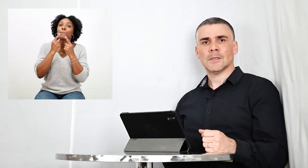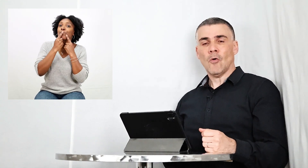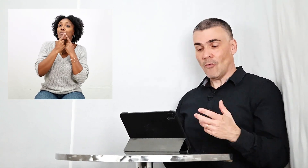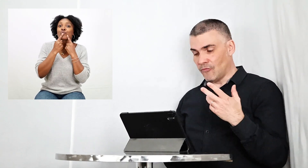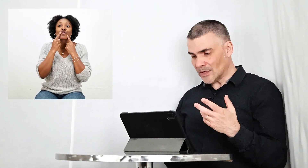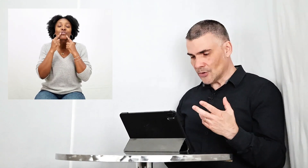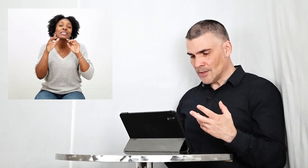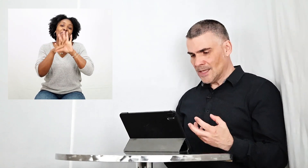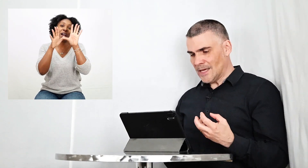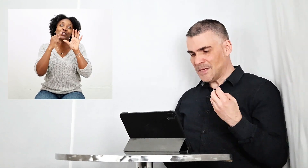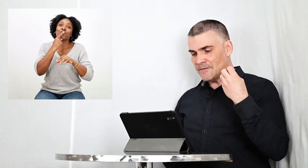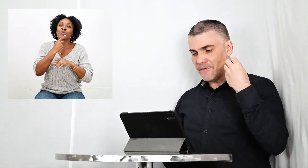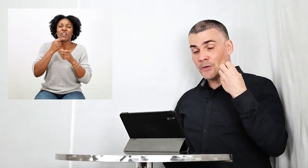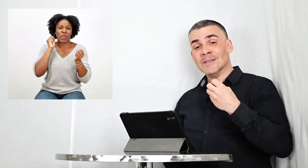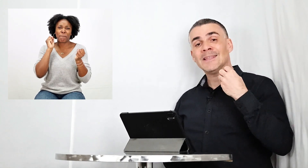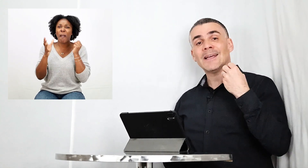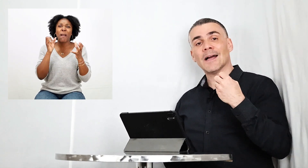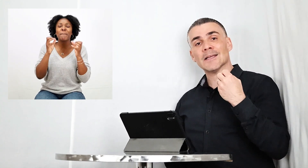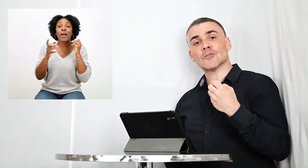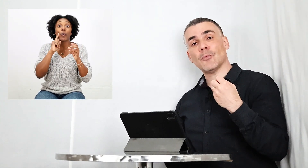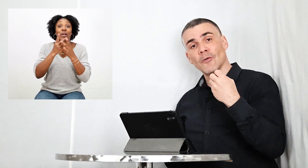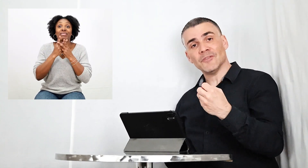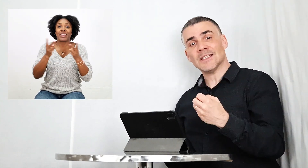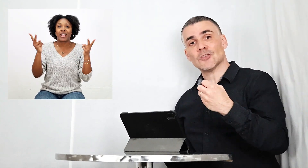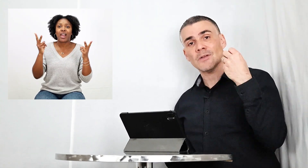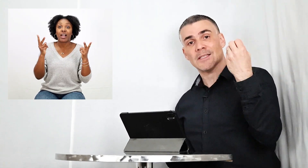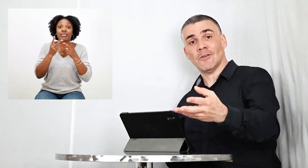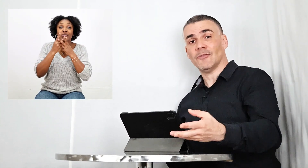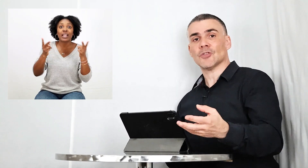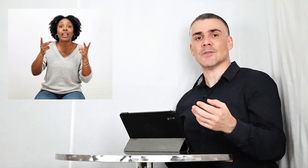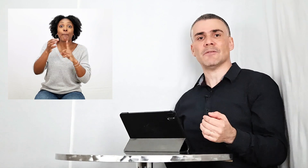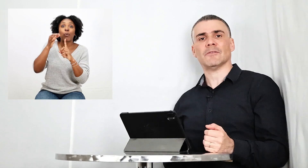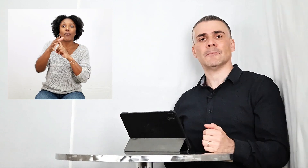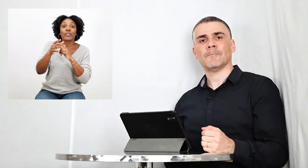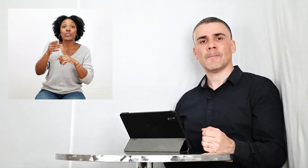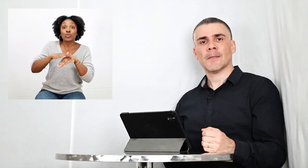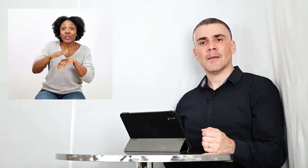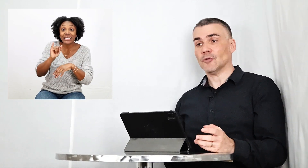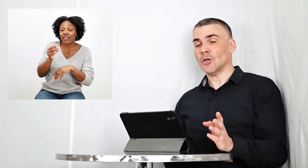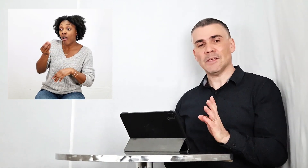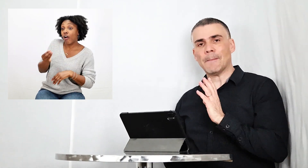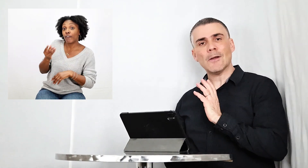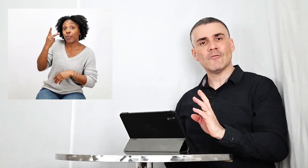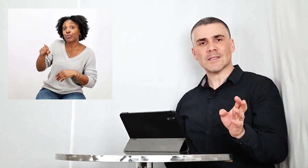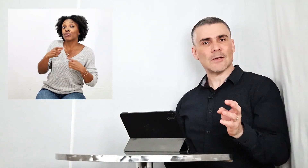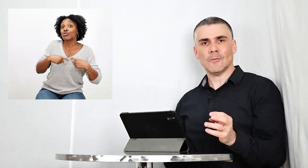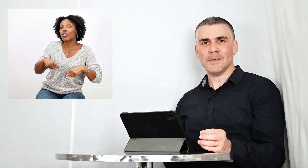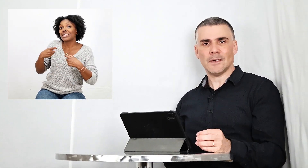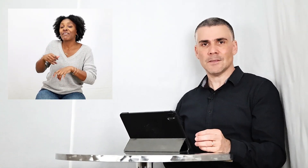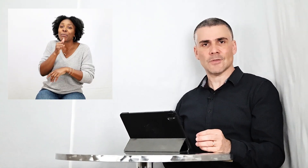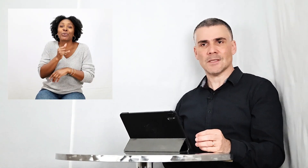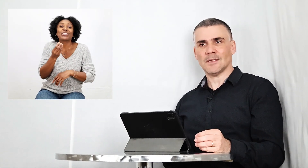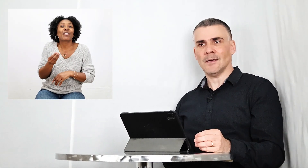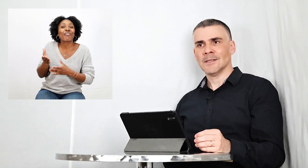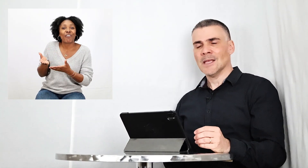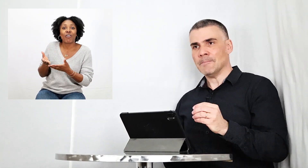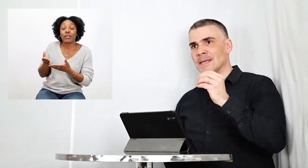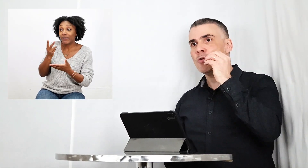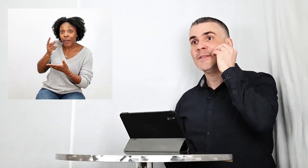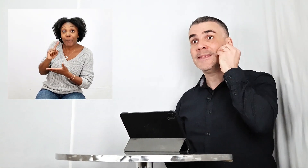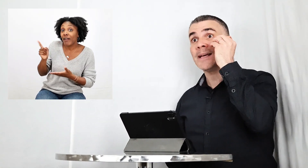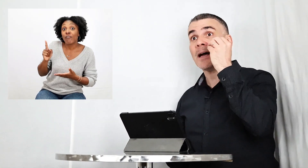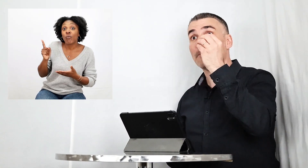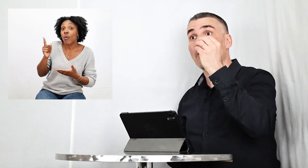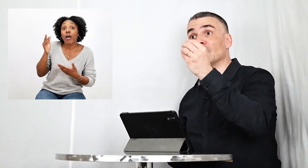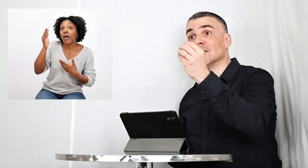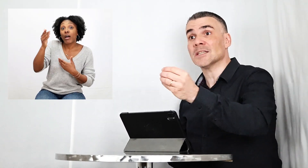On voit que, il va faire une déclaration prophétique sur les enfants de Joseph. Pourtant, il ne va pas le voir s'accomplir sur cette terre, mais